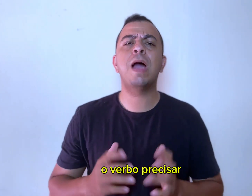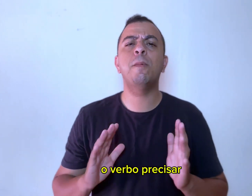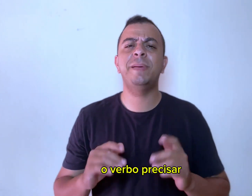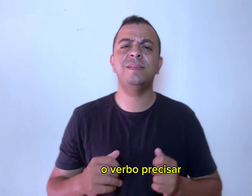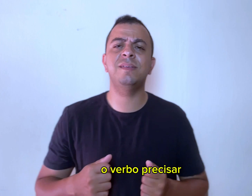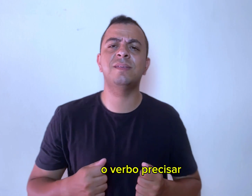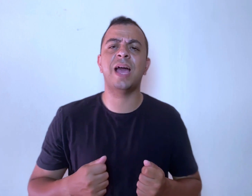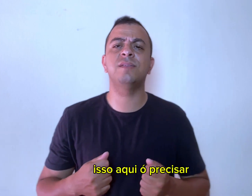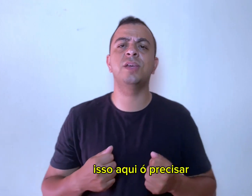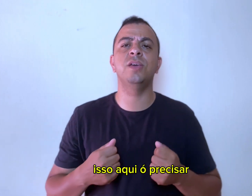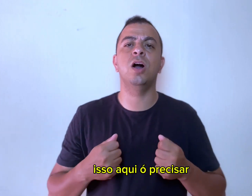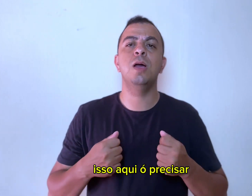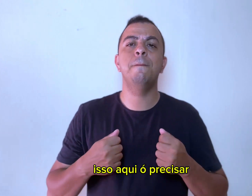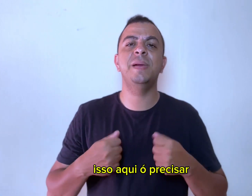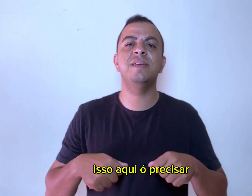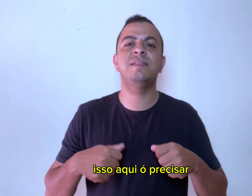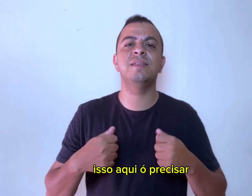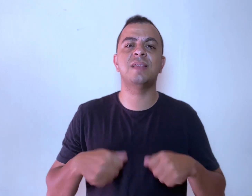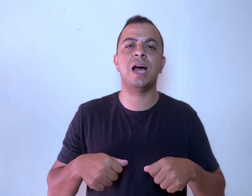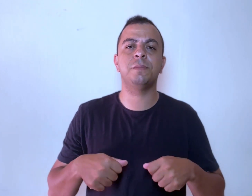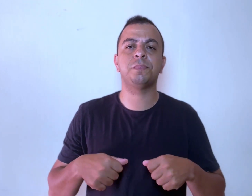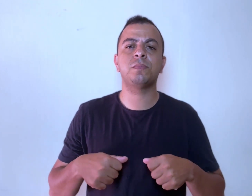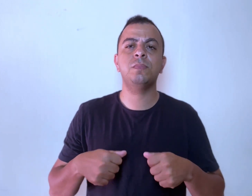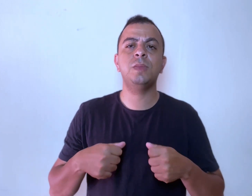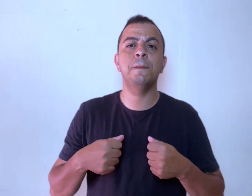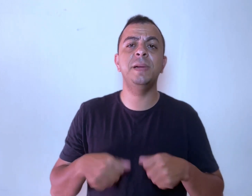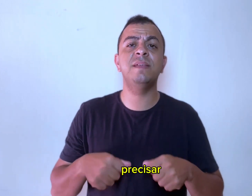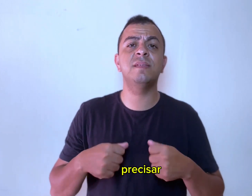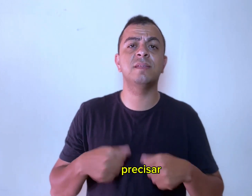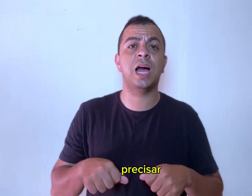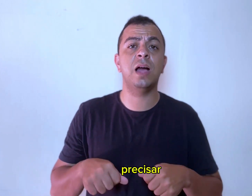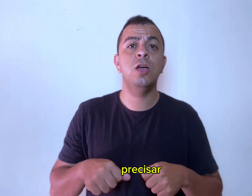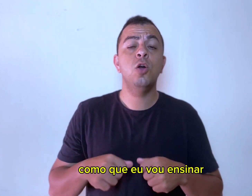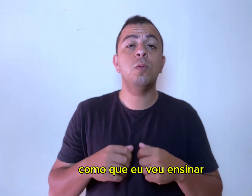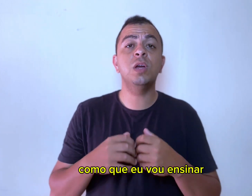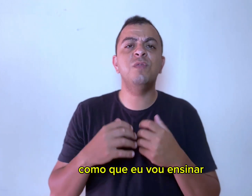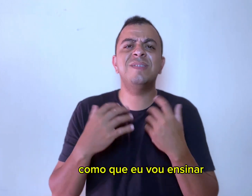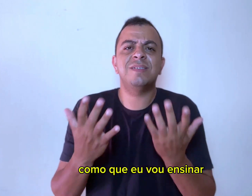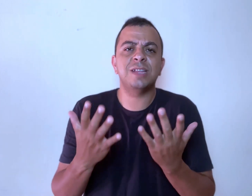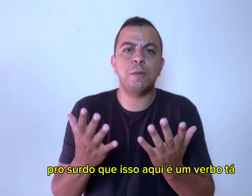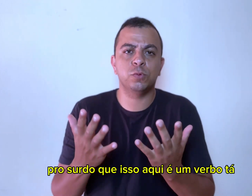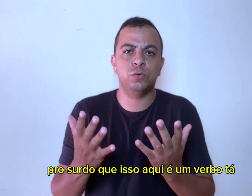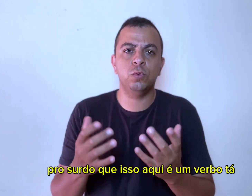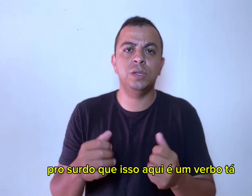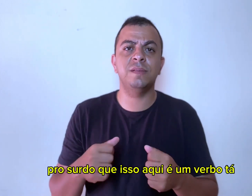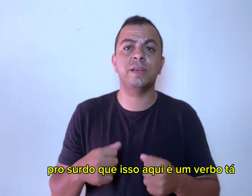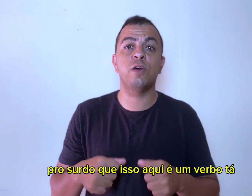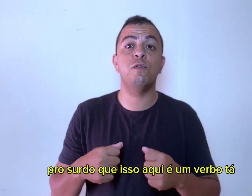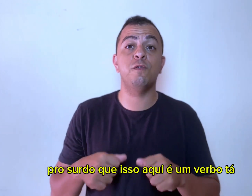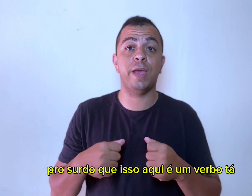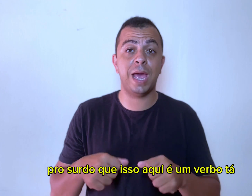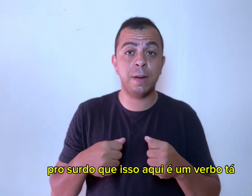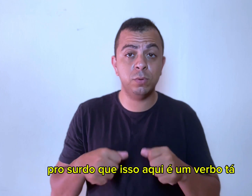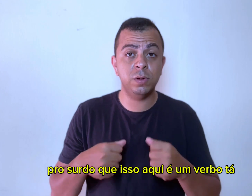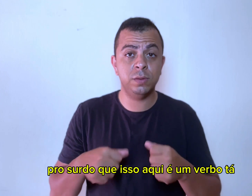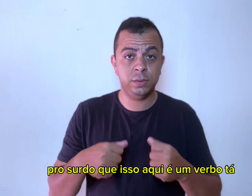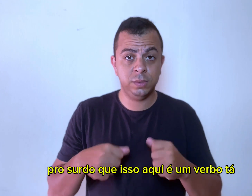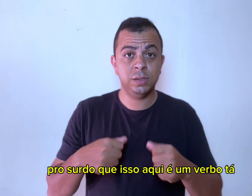verbo precisar. Isso aqui, ó. Precisar. Precisar. Como que eu vou ensinar para o surdo que isso aqui é um verbo,